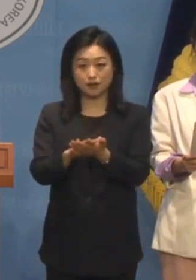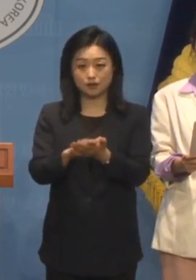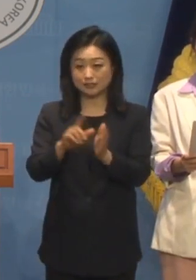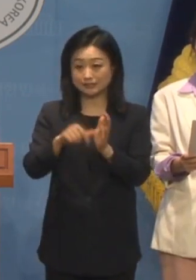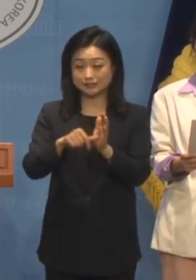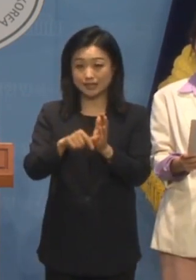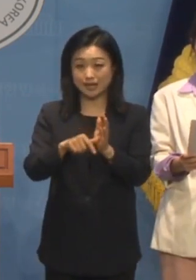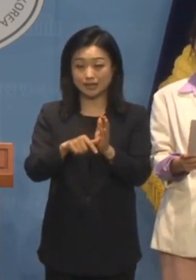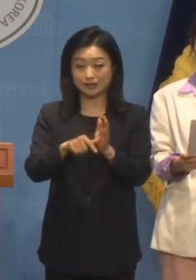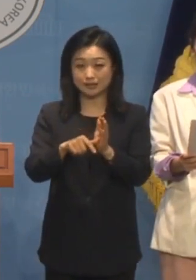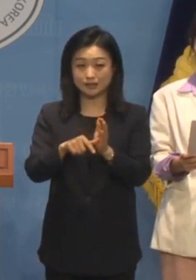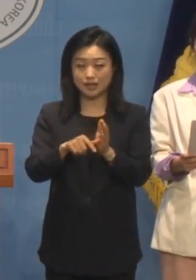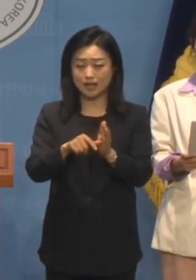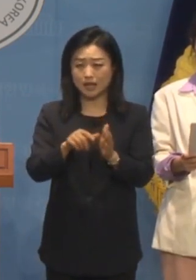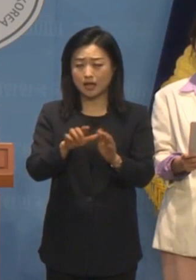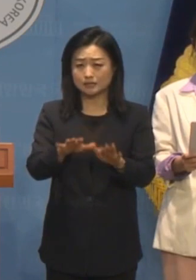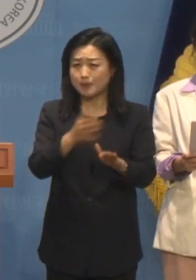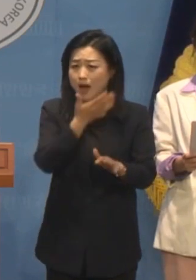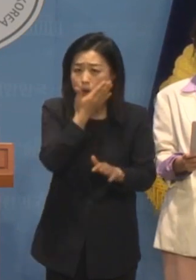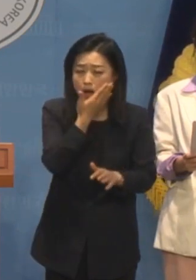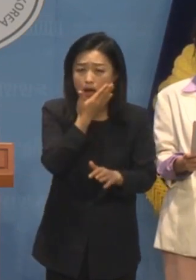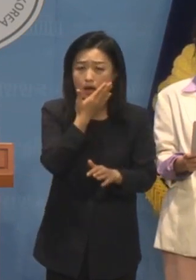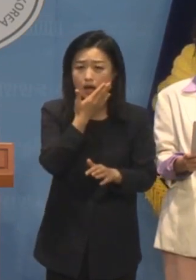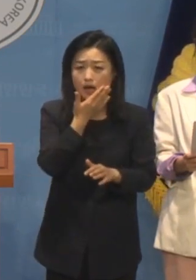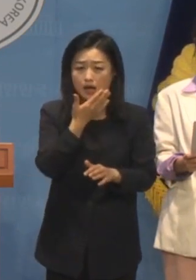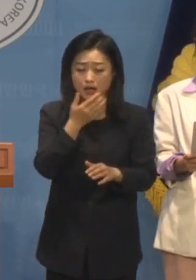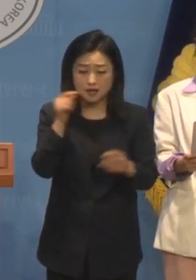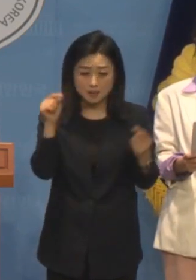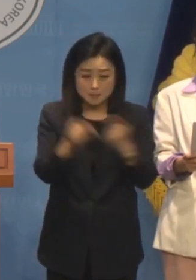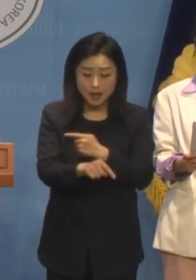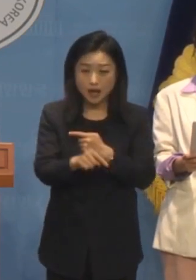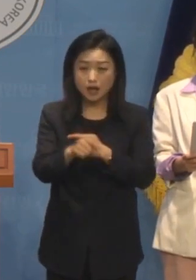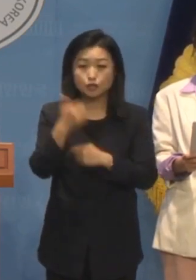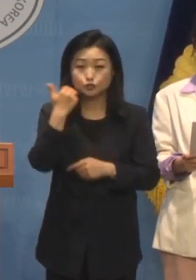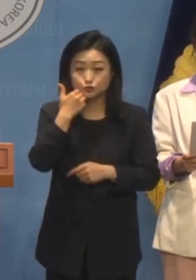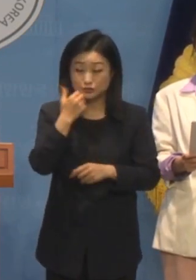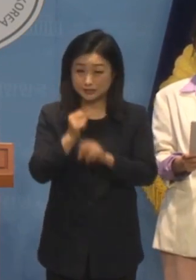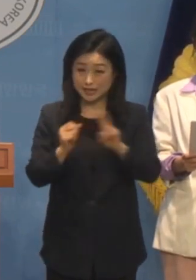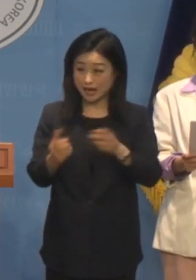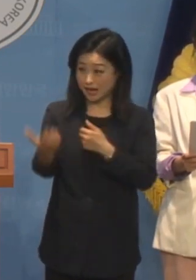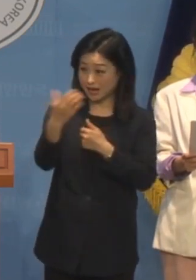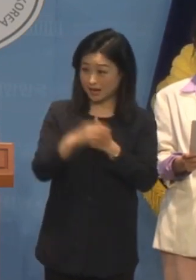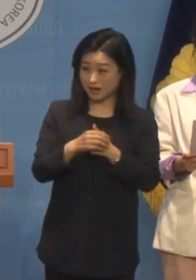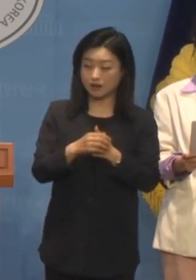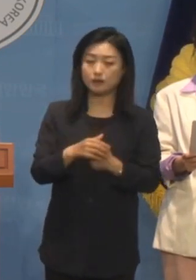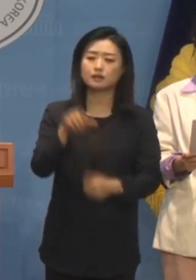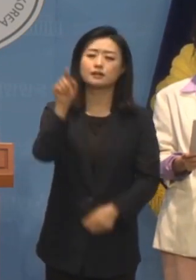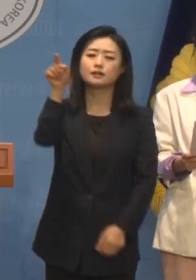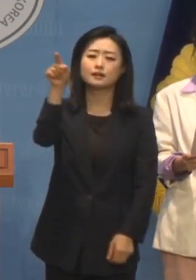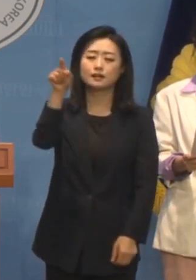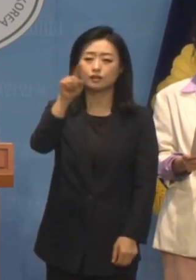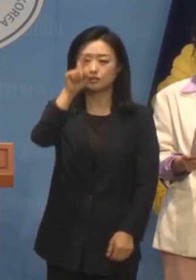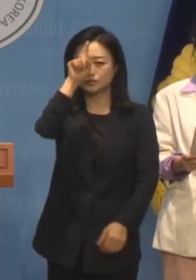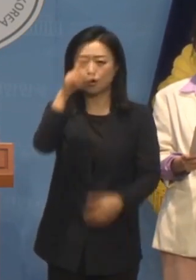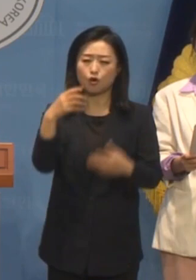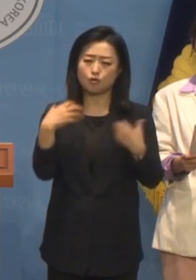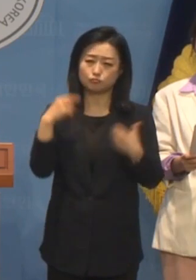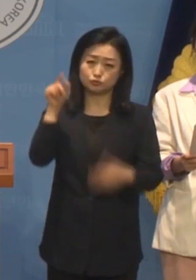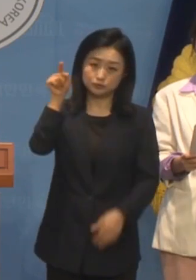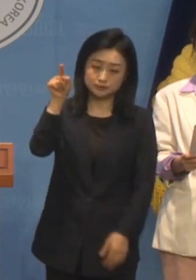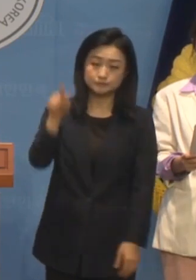놓친 책임을 야당에게 넘기려는 뻔뻔한 행태는 역시 양두구육 윤석열